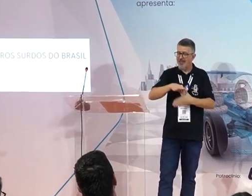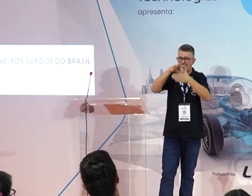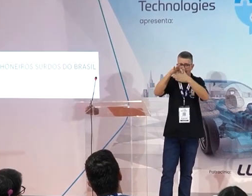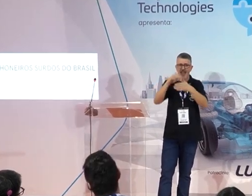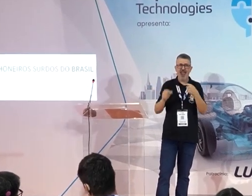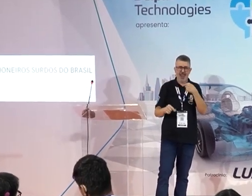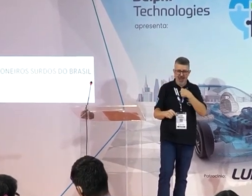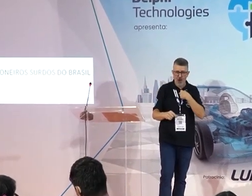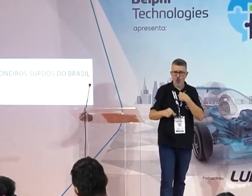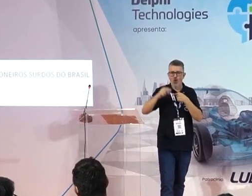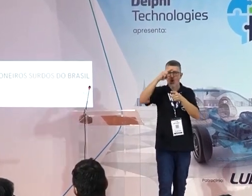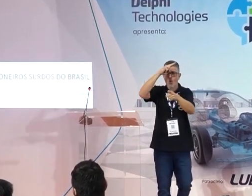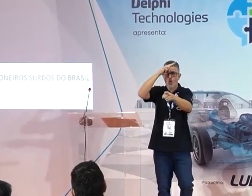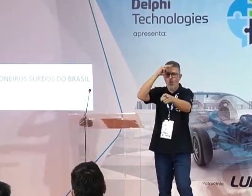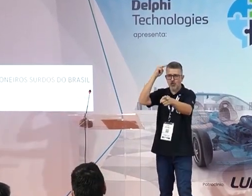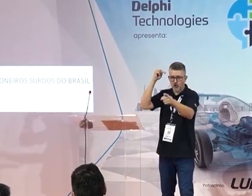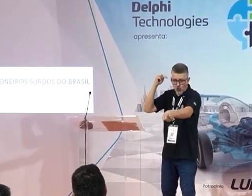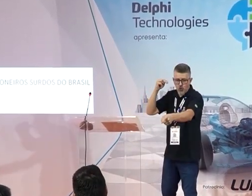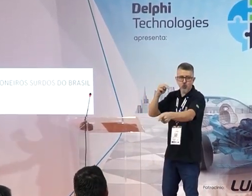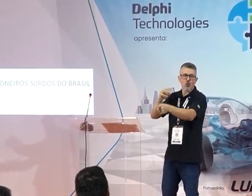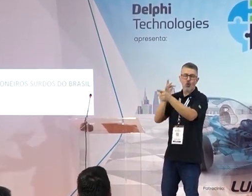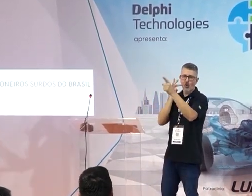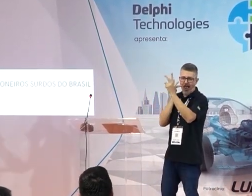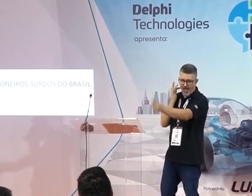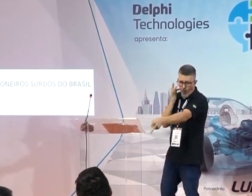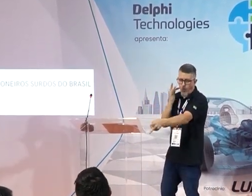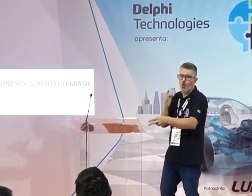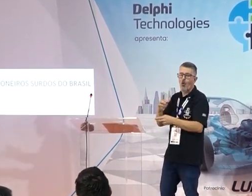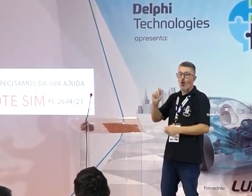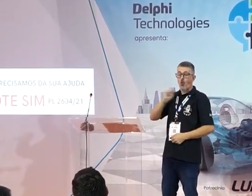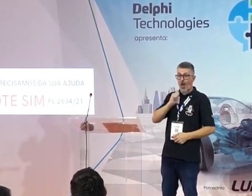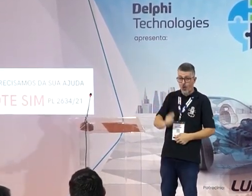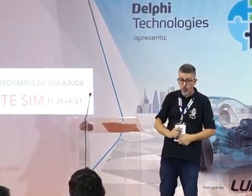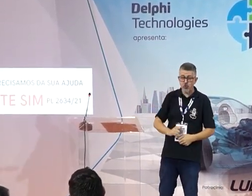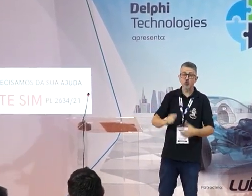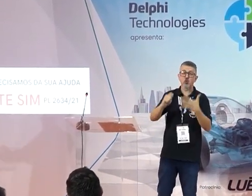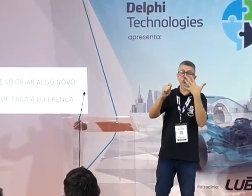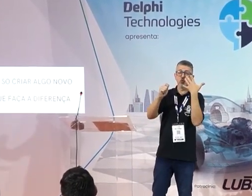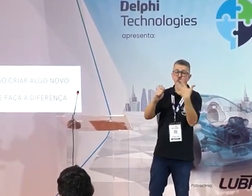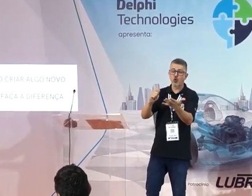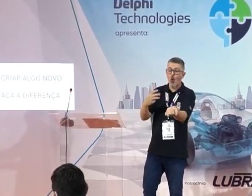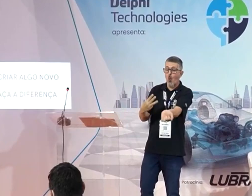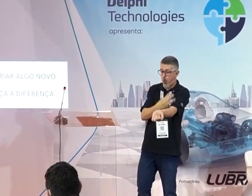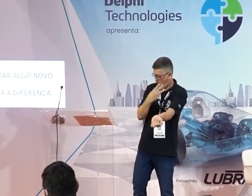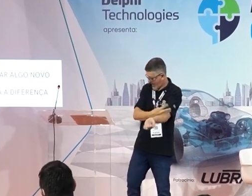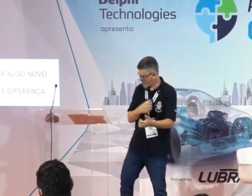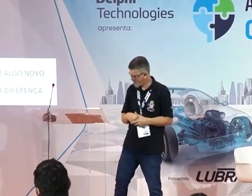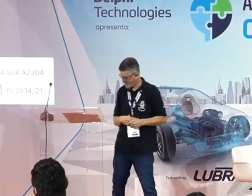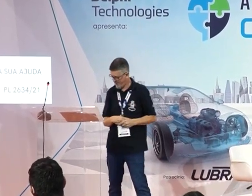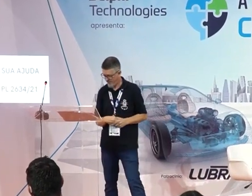nós somos cinco líderes, eu, a Dilson, Raquel, o Aloysio e o William.